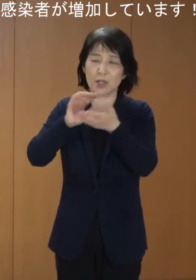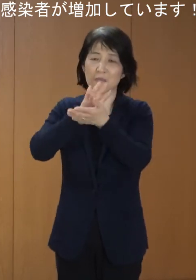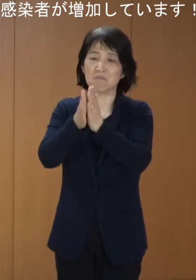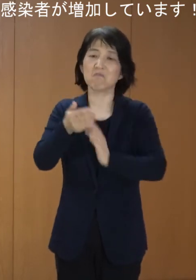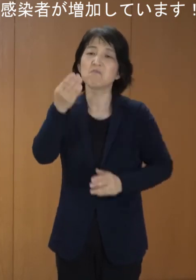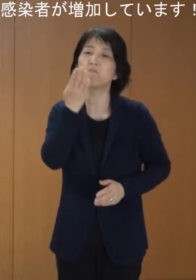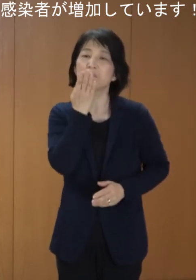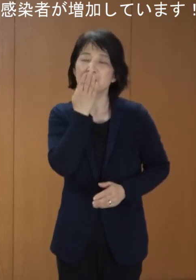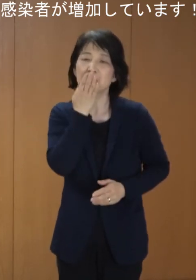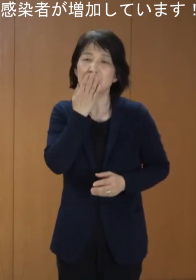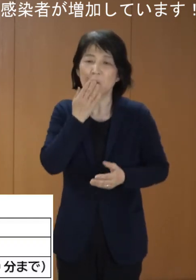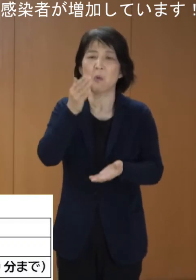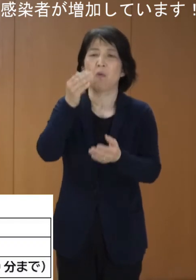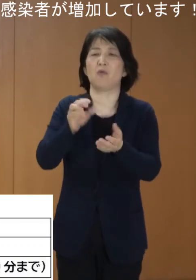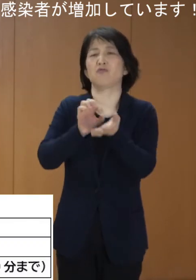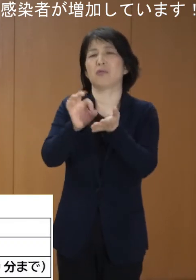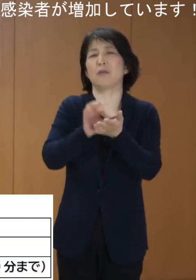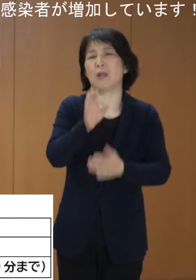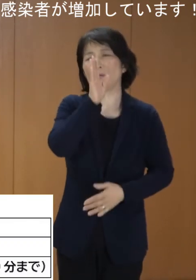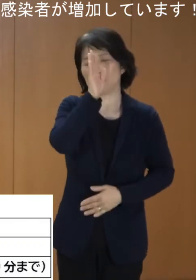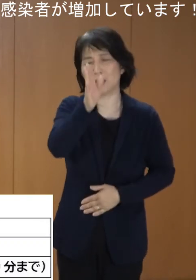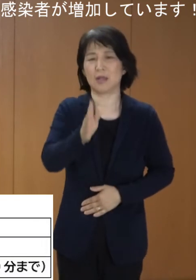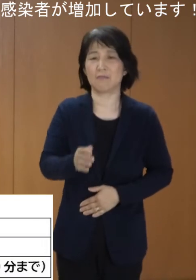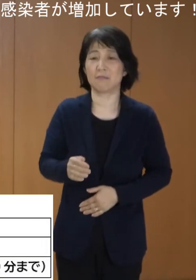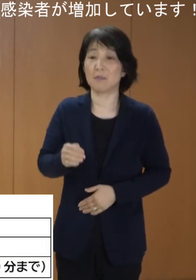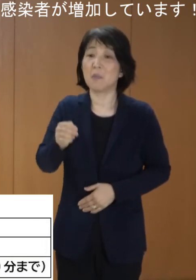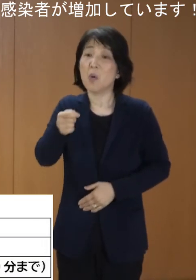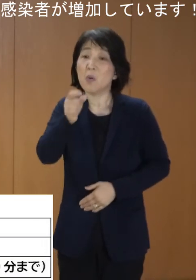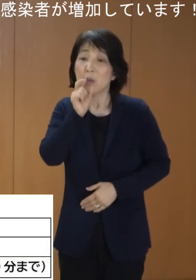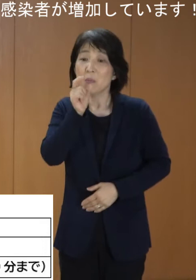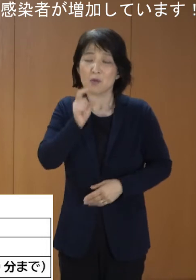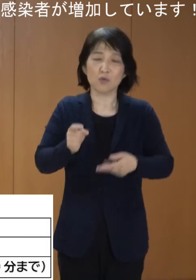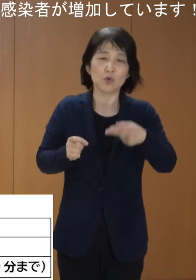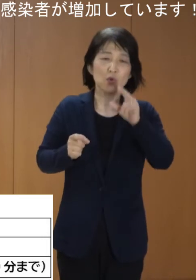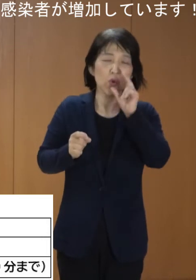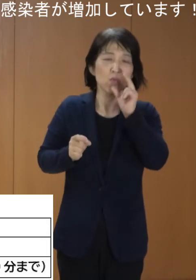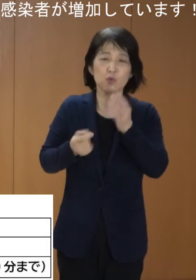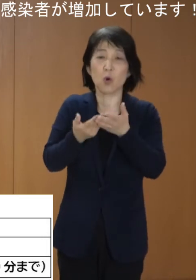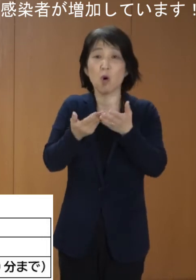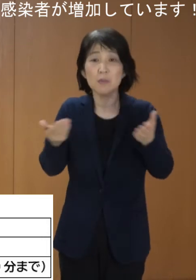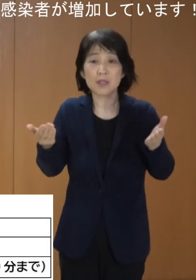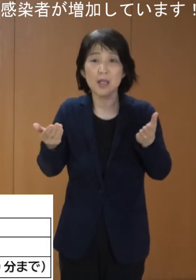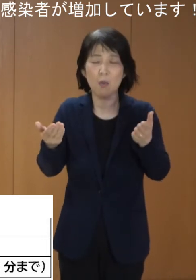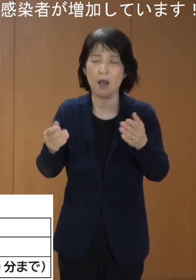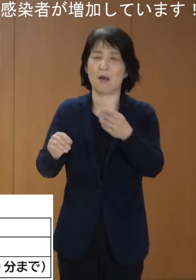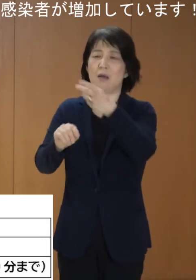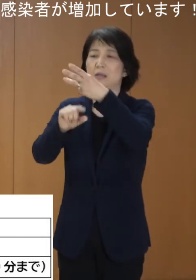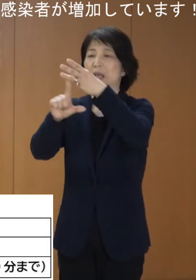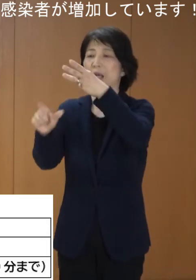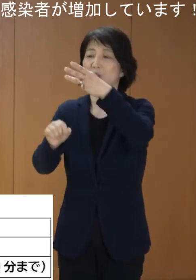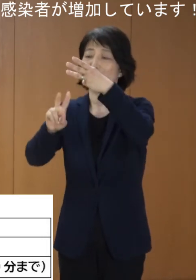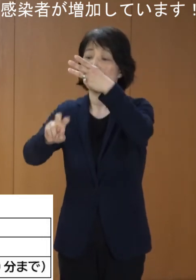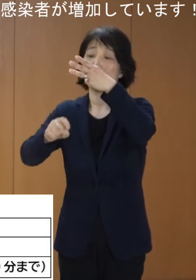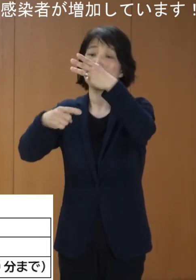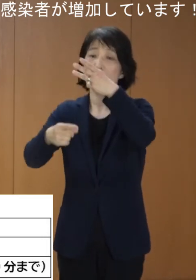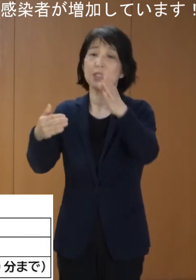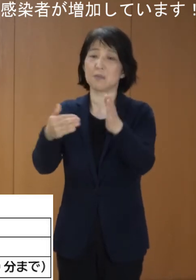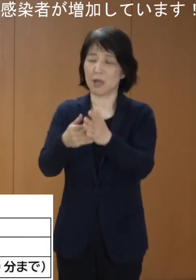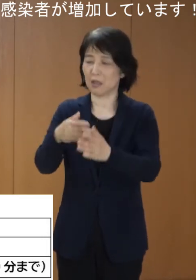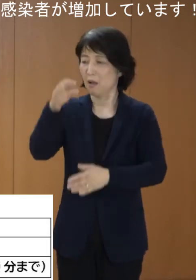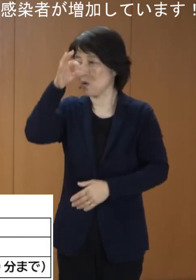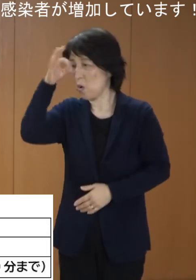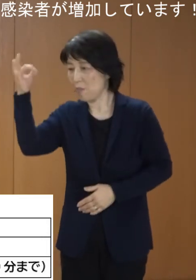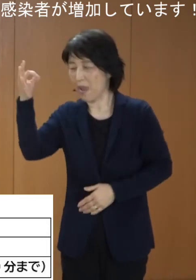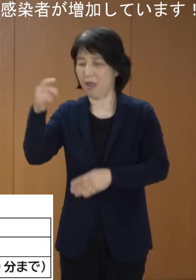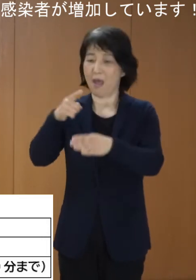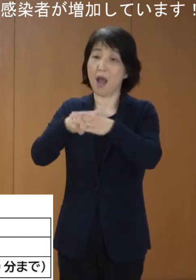。なお、飲食店等に対する営業時間短縮の要請については3月21日まで神戸市、